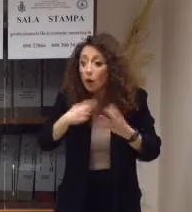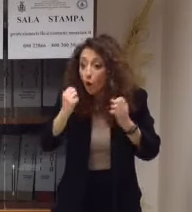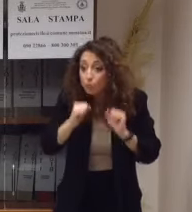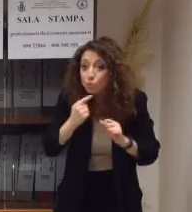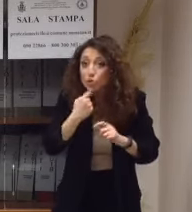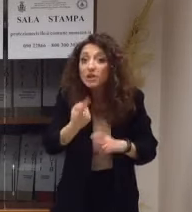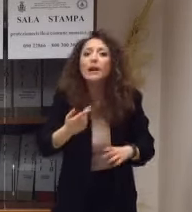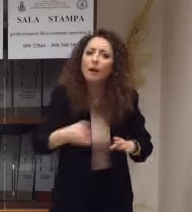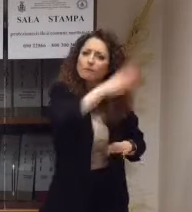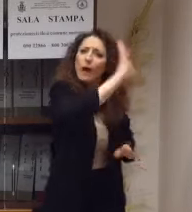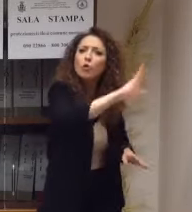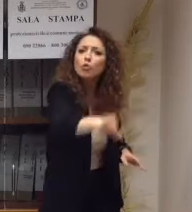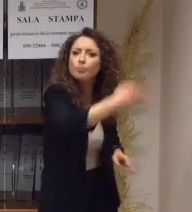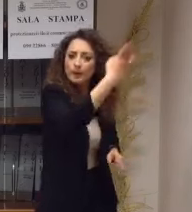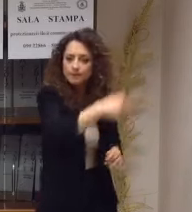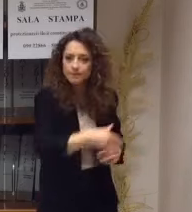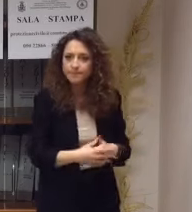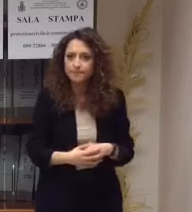vai a rubare.